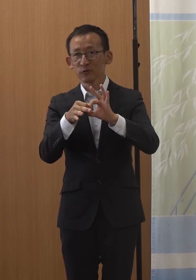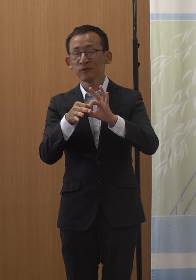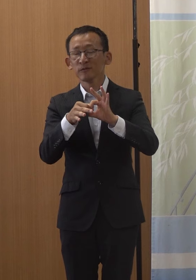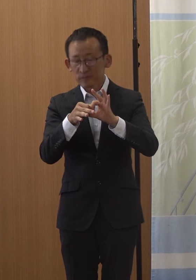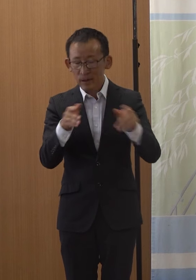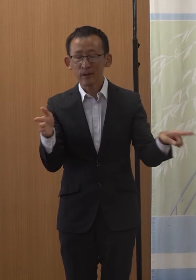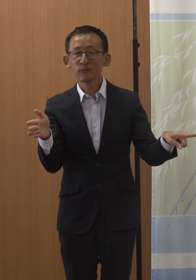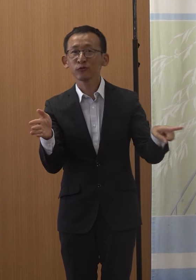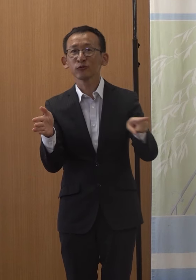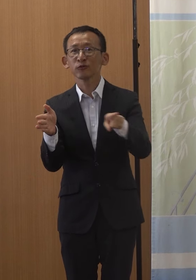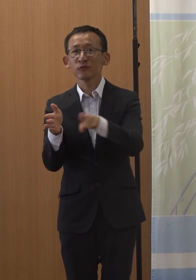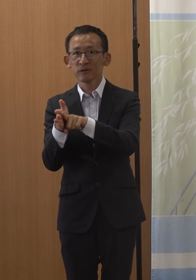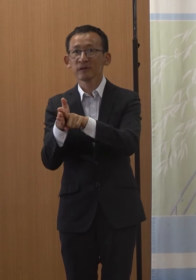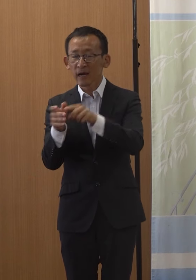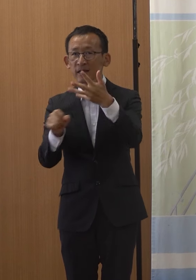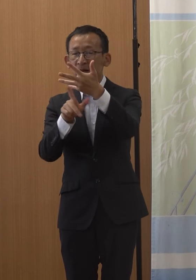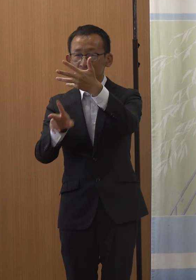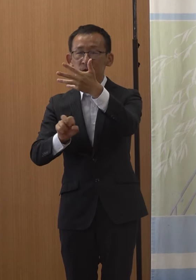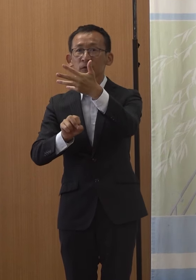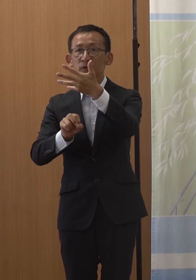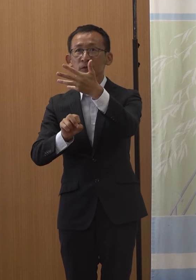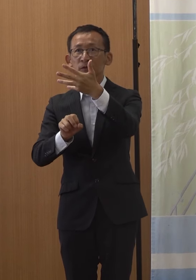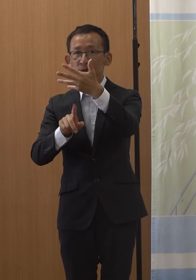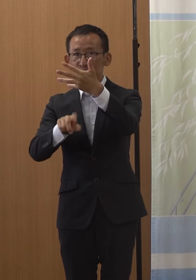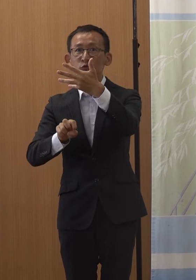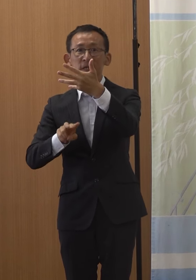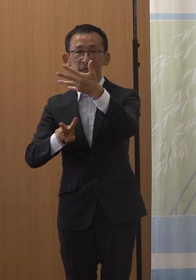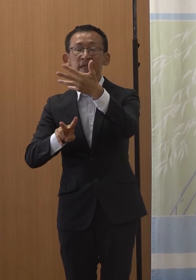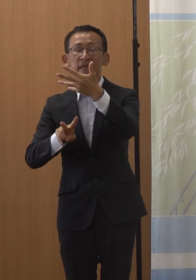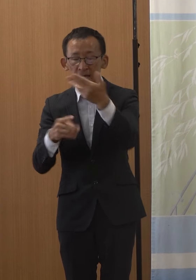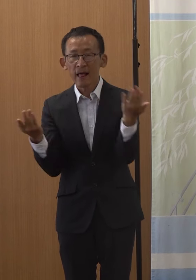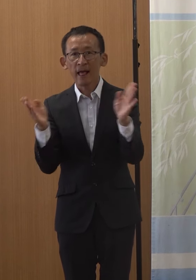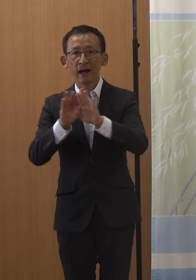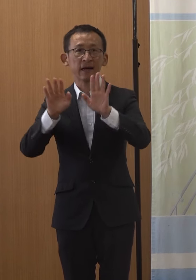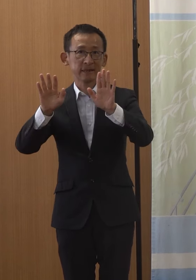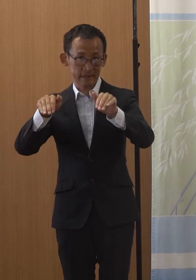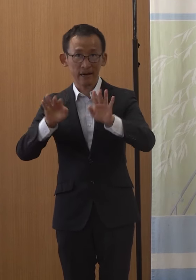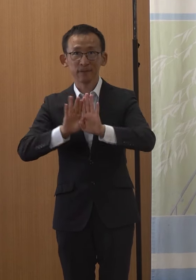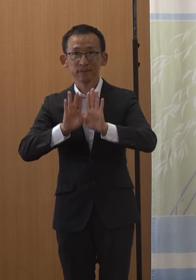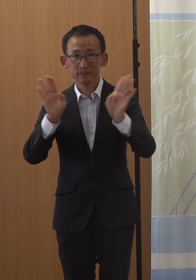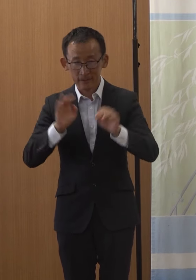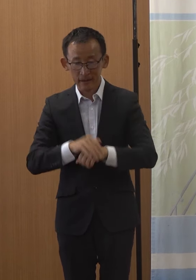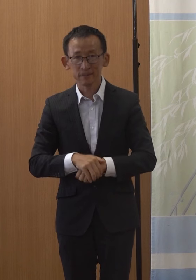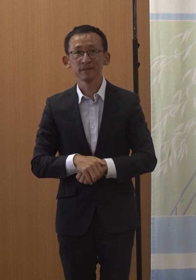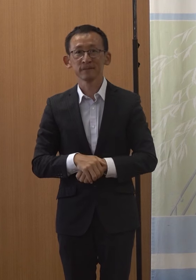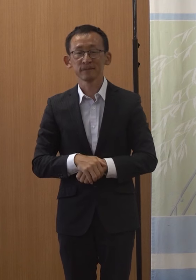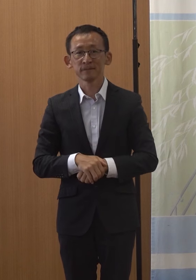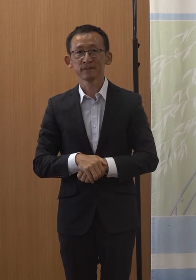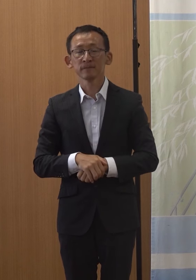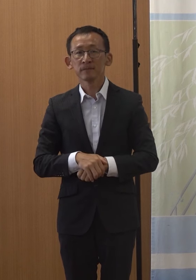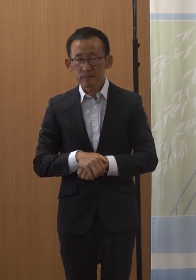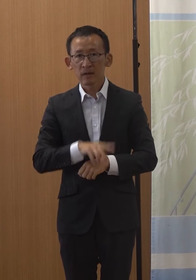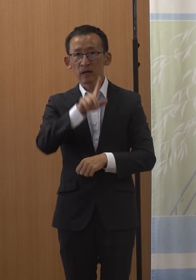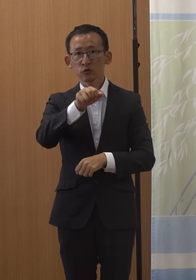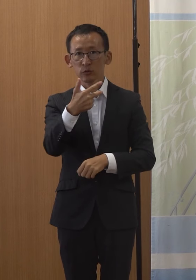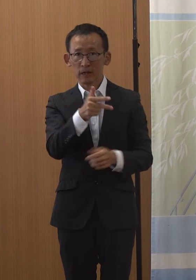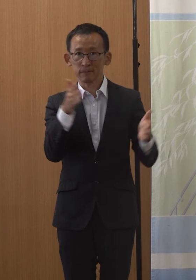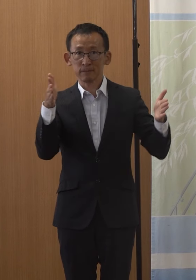日日本時間で12日に、閉会式が行われました。17日間にわた